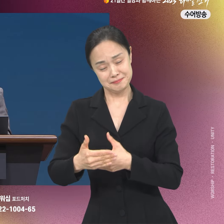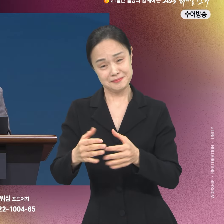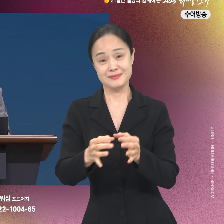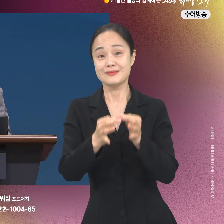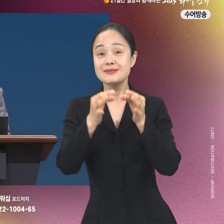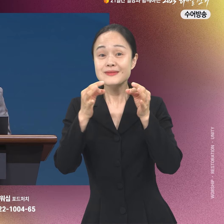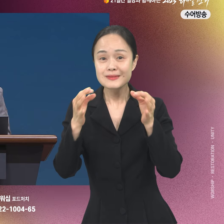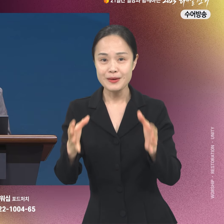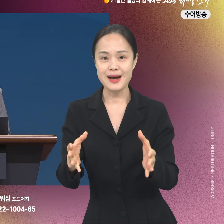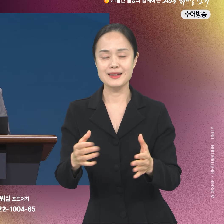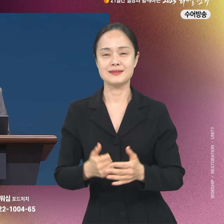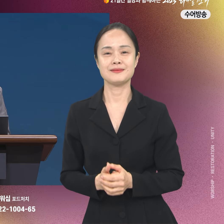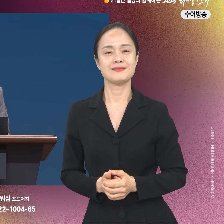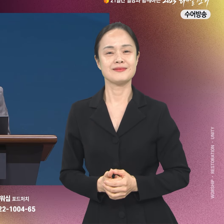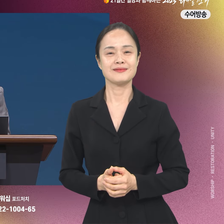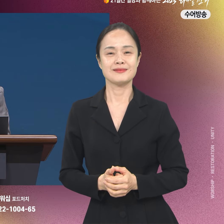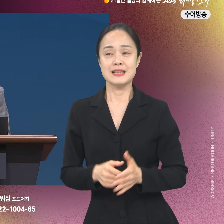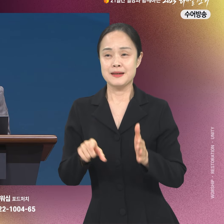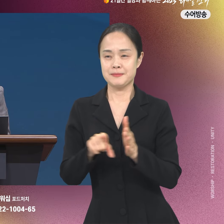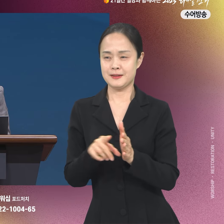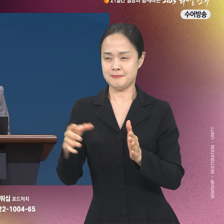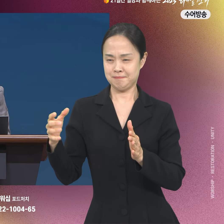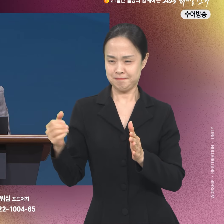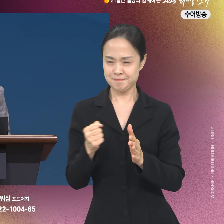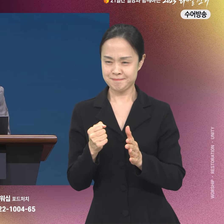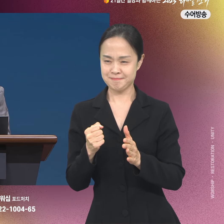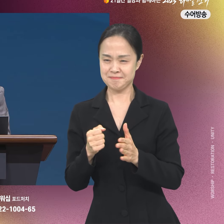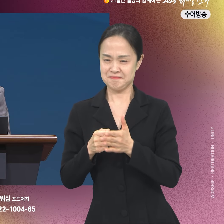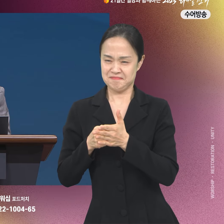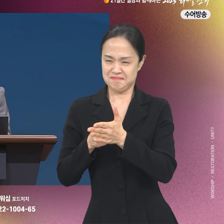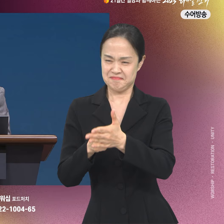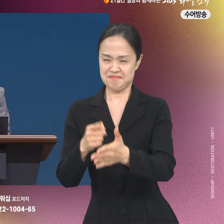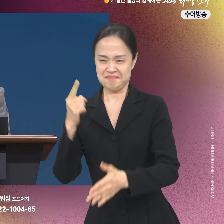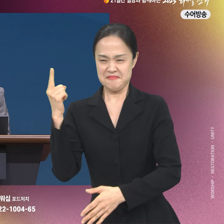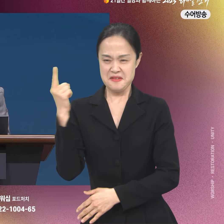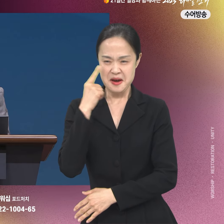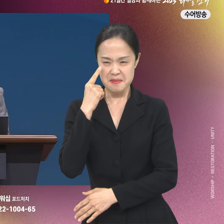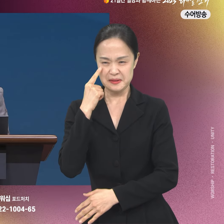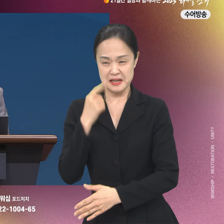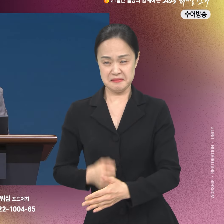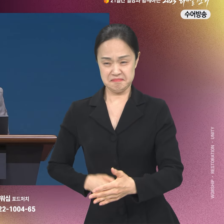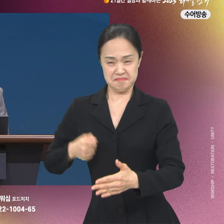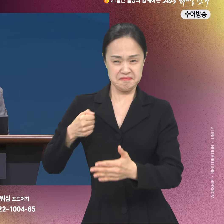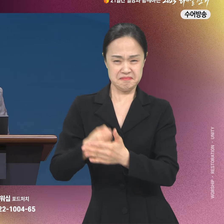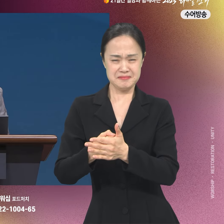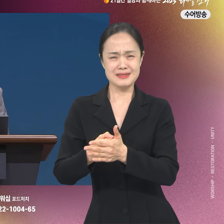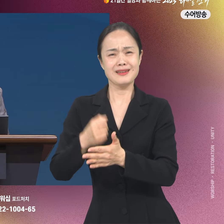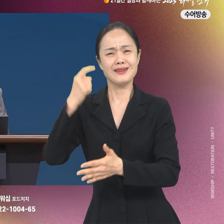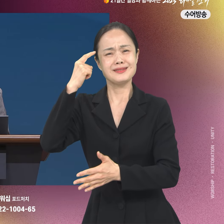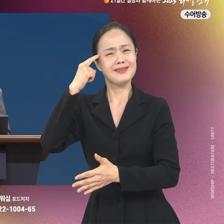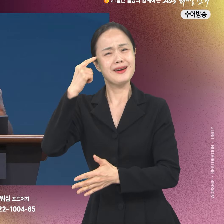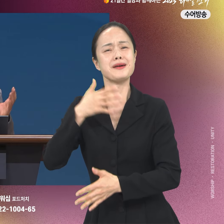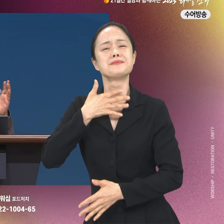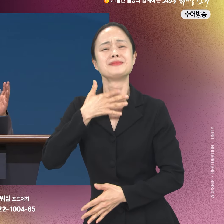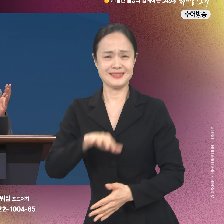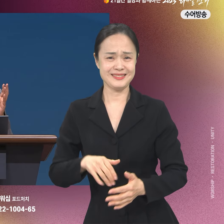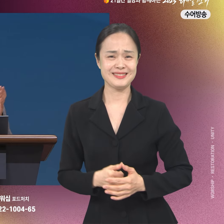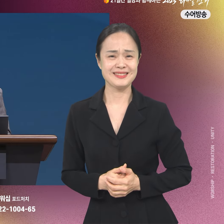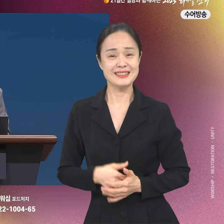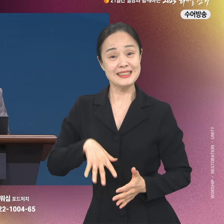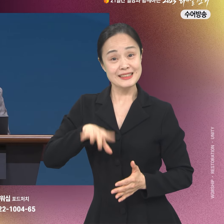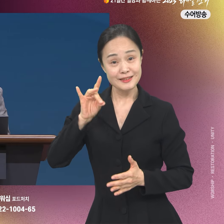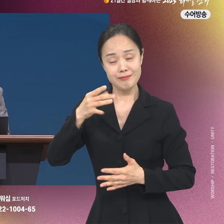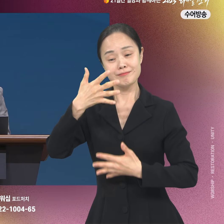끝까지 해내자 이렇게 하고 있지 않았어요. 처음 기획을 시작할 때는 사실은